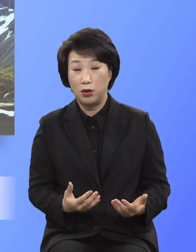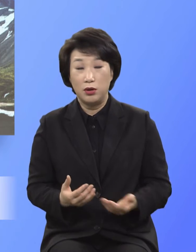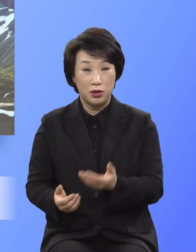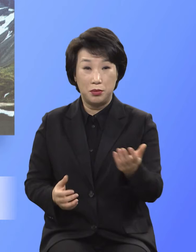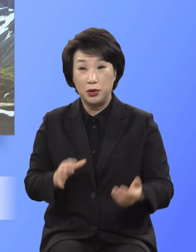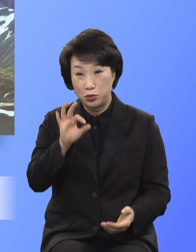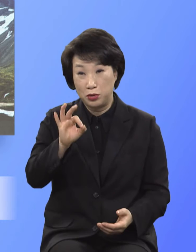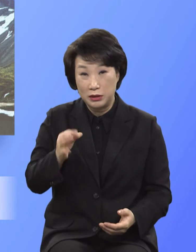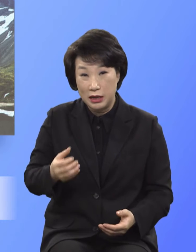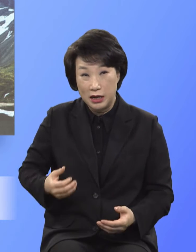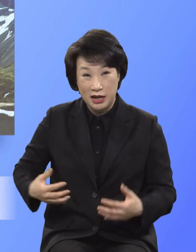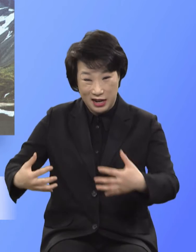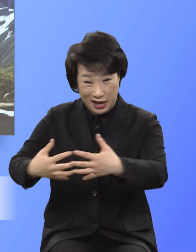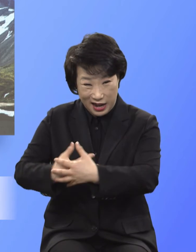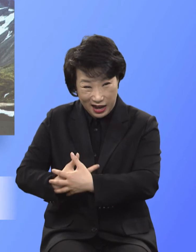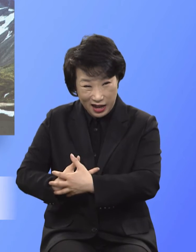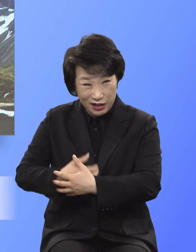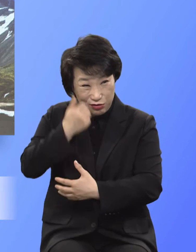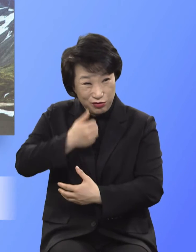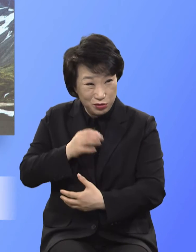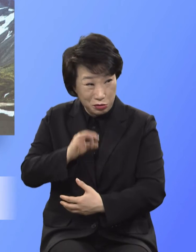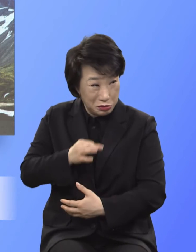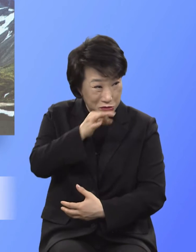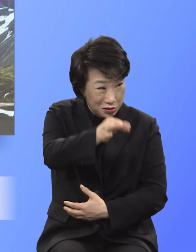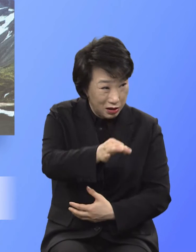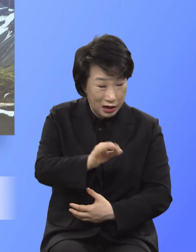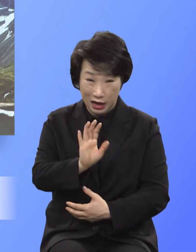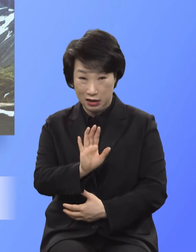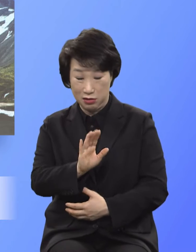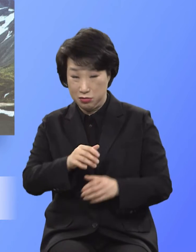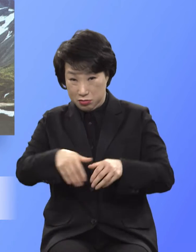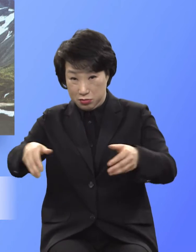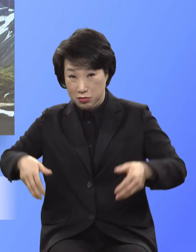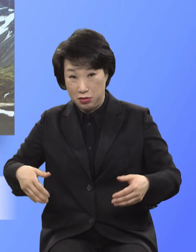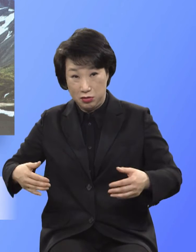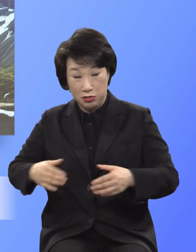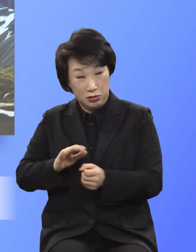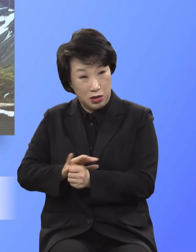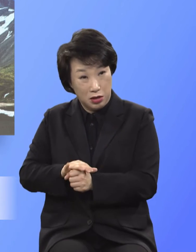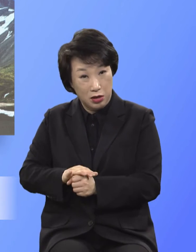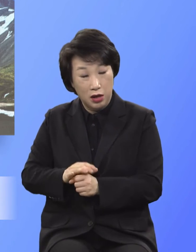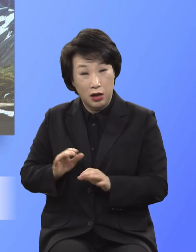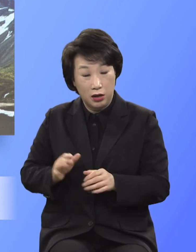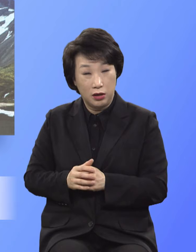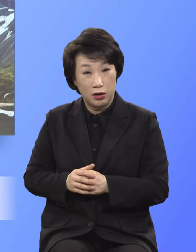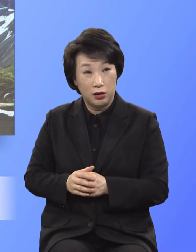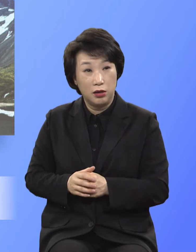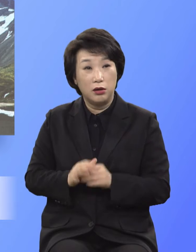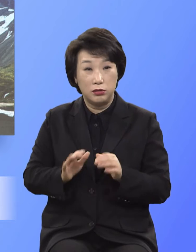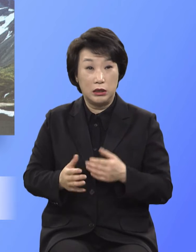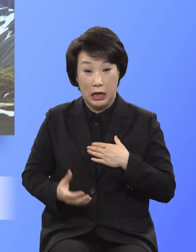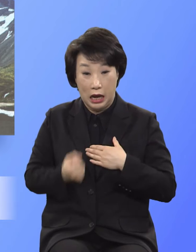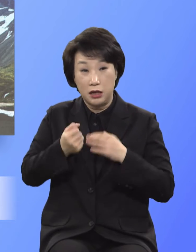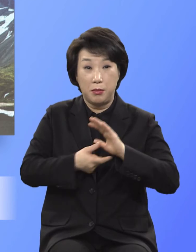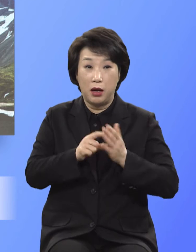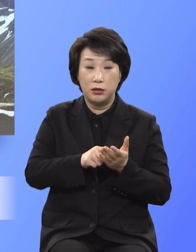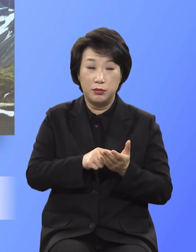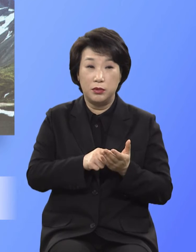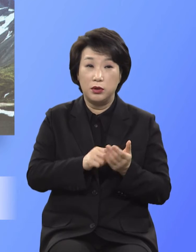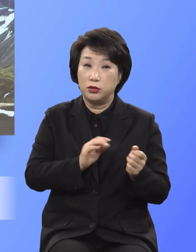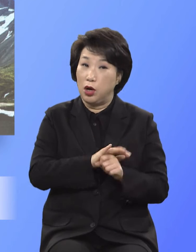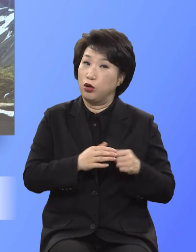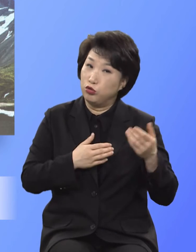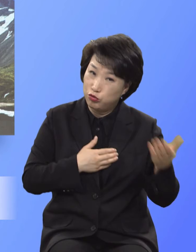돈은 가지고 훔쳐주고 아무에게도 줄 수 없으나 그러나 사랑은 있는 만큼 주는 것이